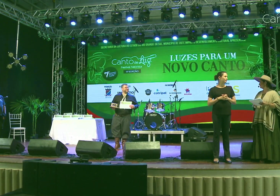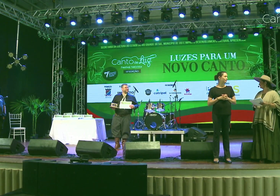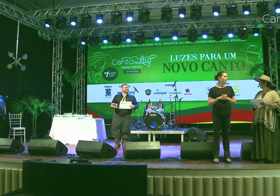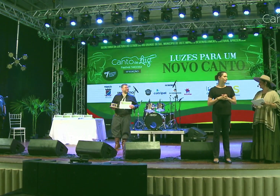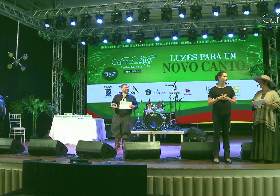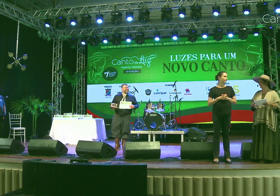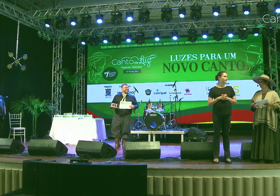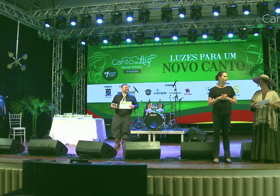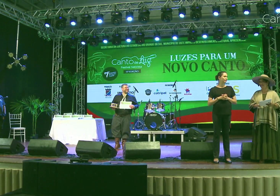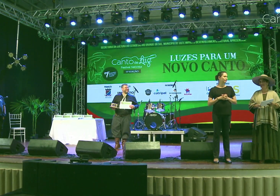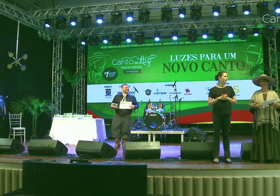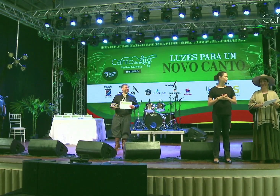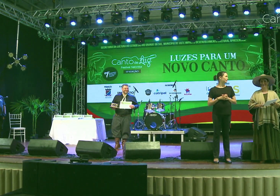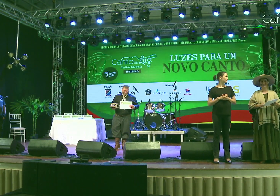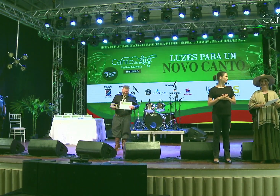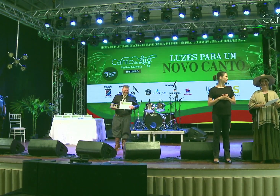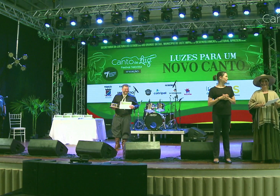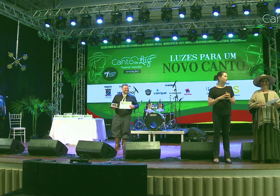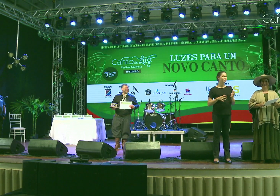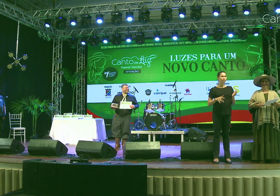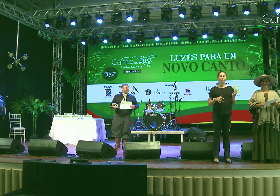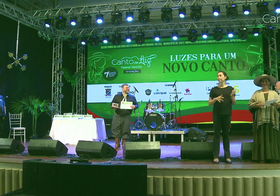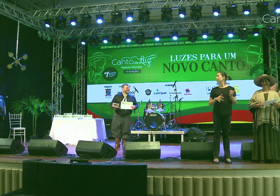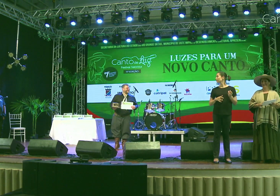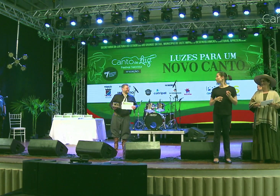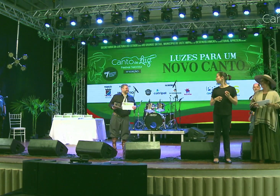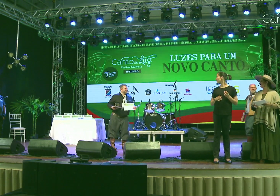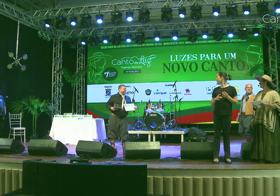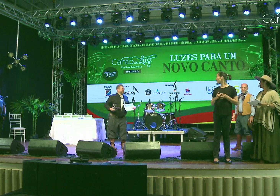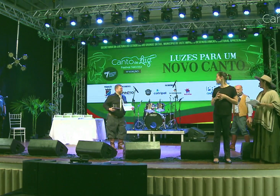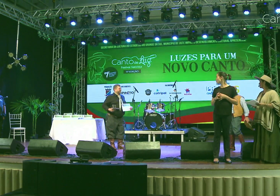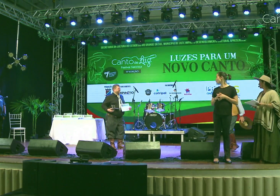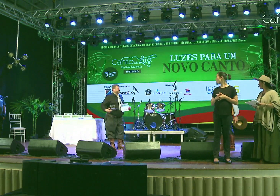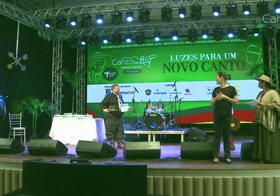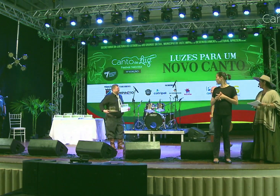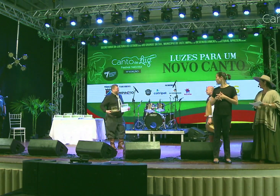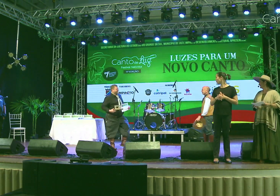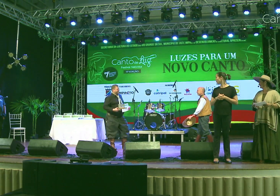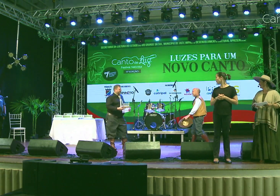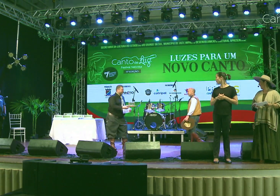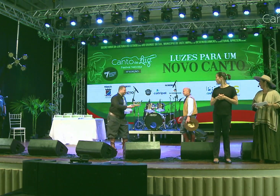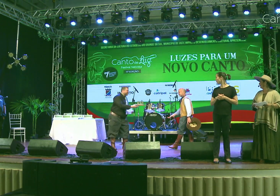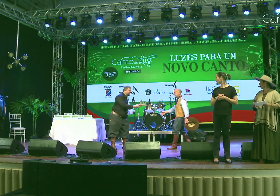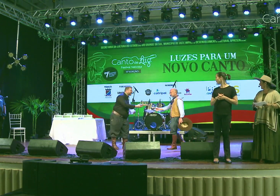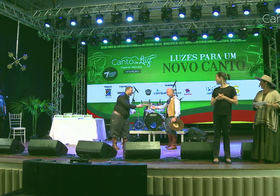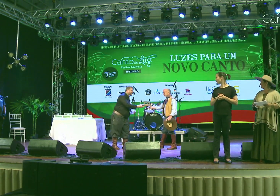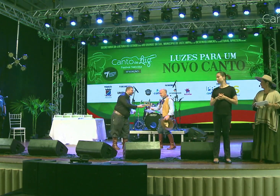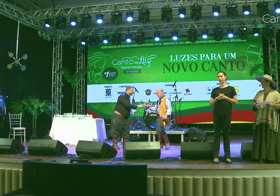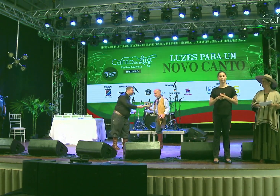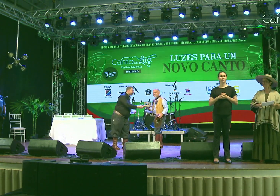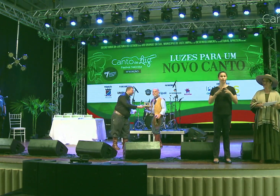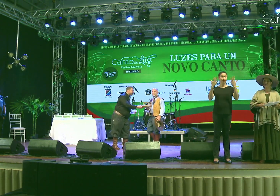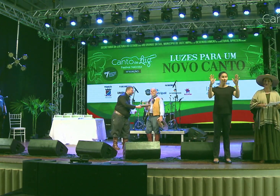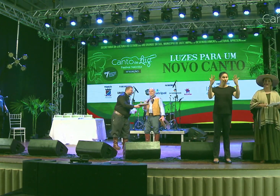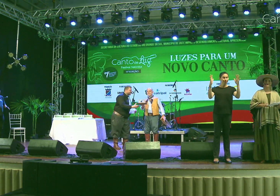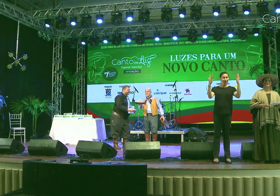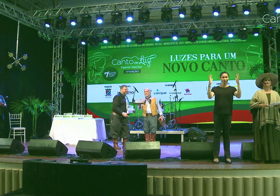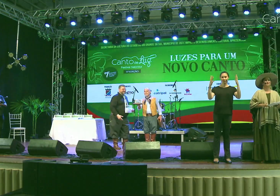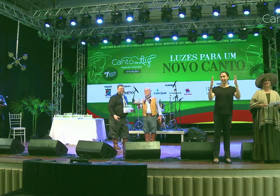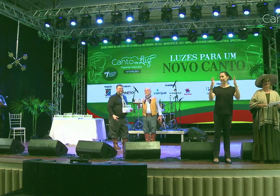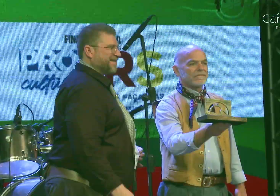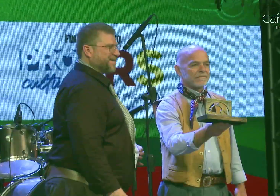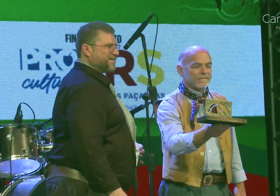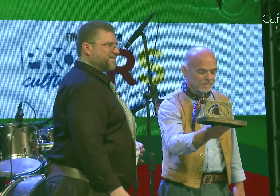a corda levou o festival. Hein, Sabane? O que achou? Salva de palmas, senhoras e senhores.